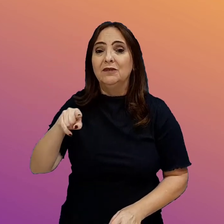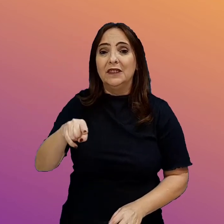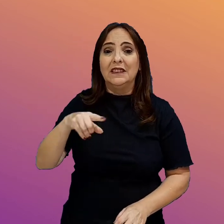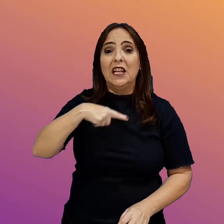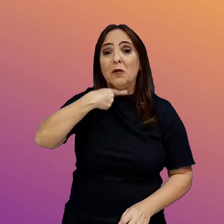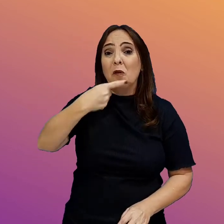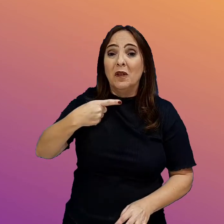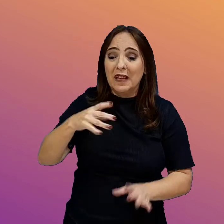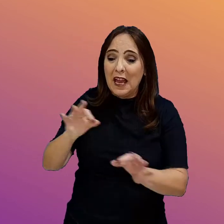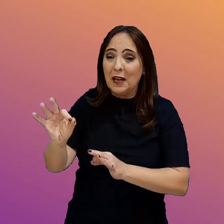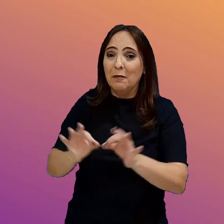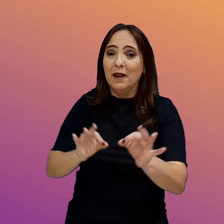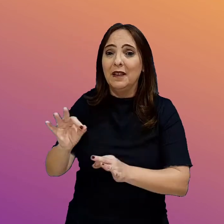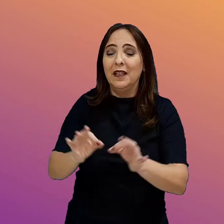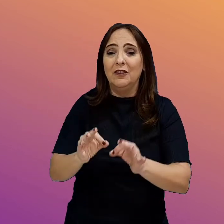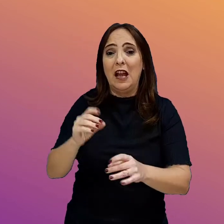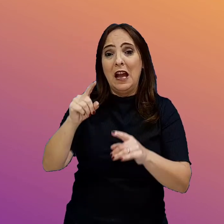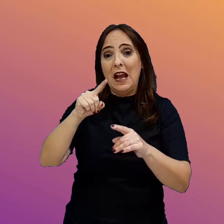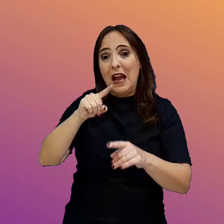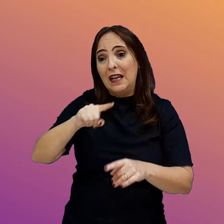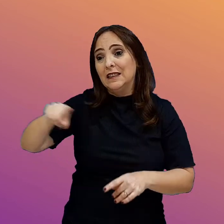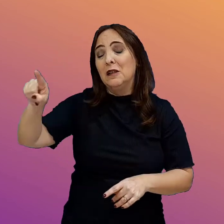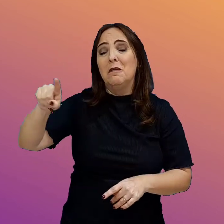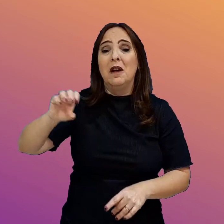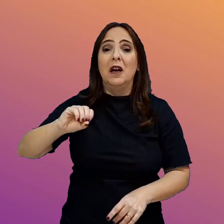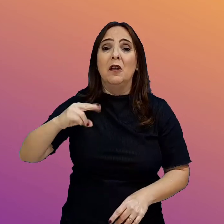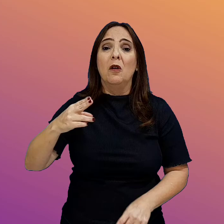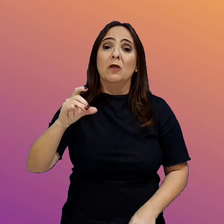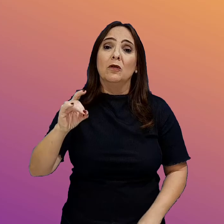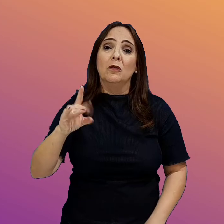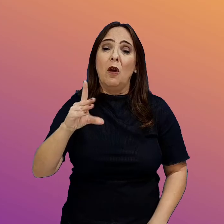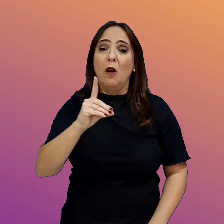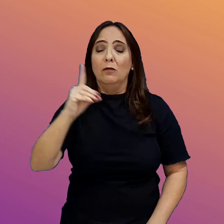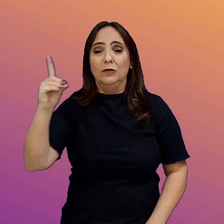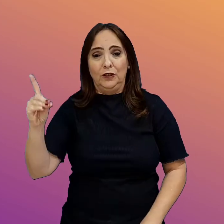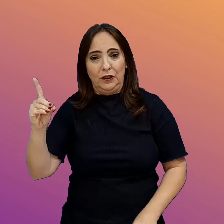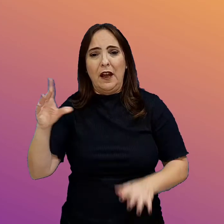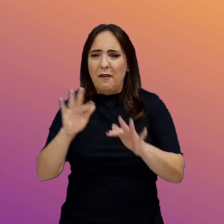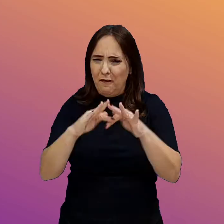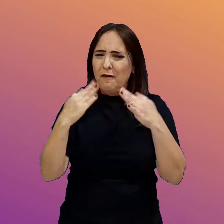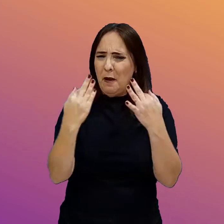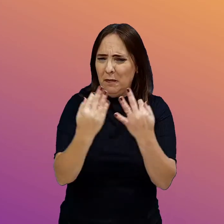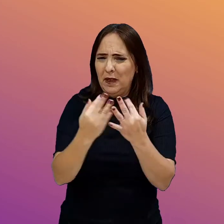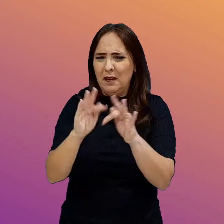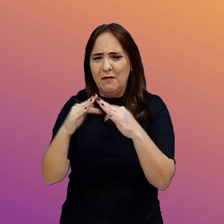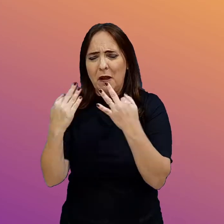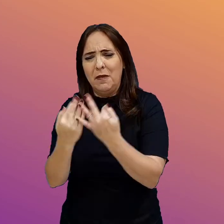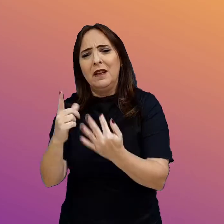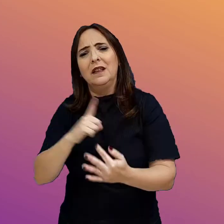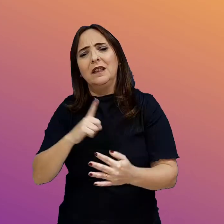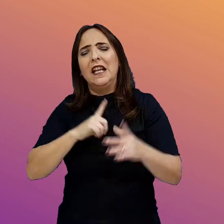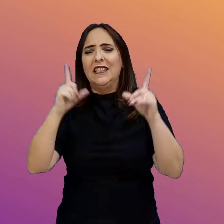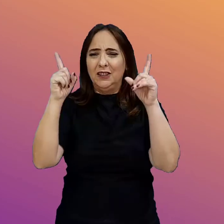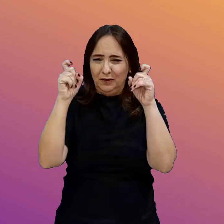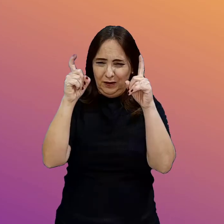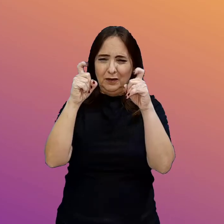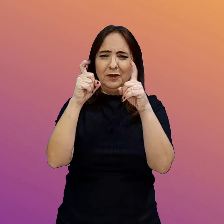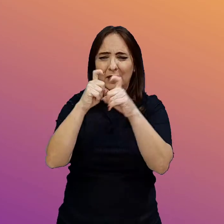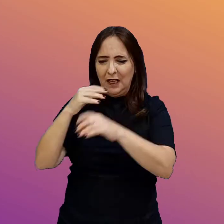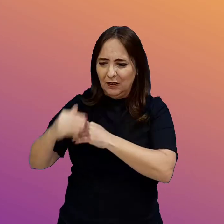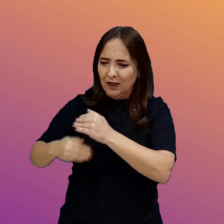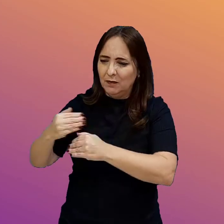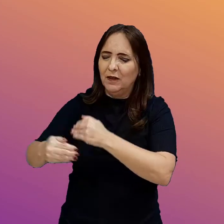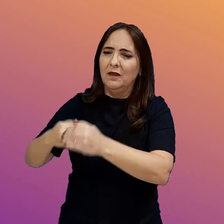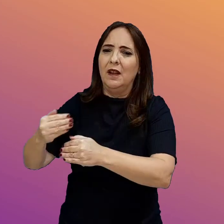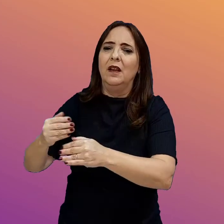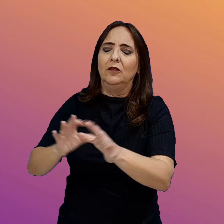ela. Às vezes, as famílias têm uma dificuldade nesse processo de organização, de coincidir